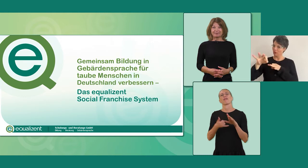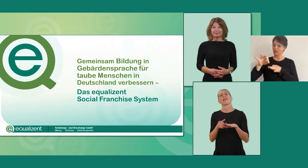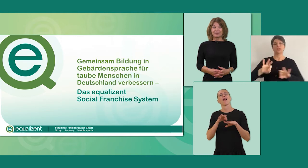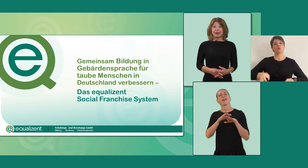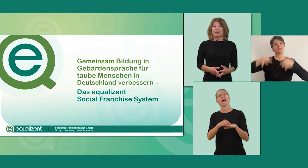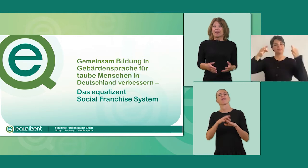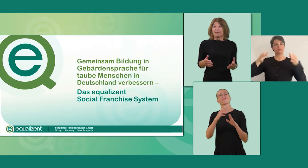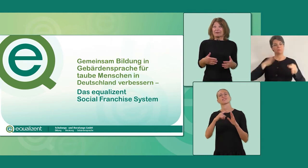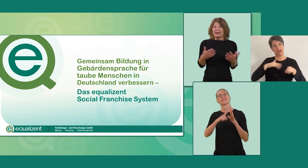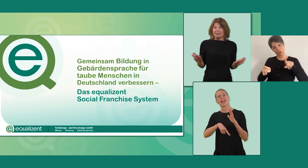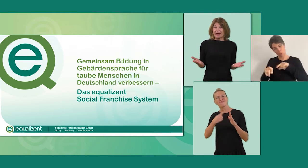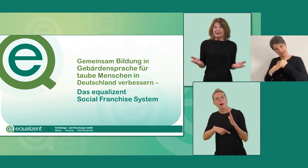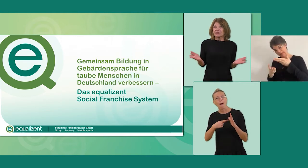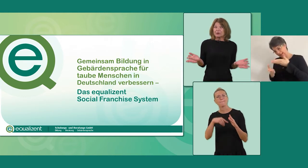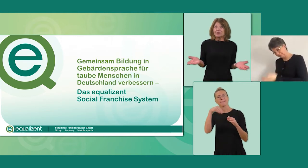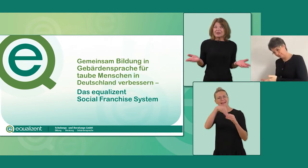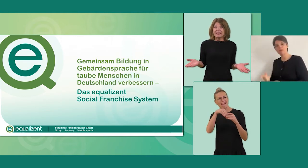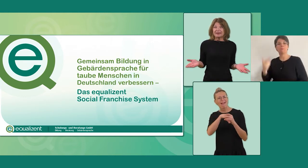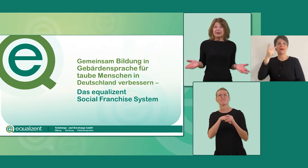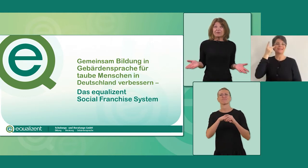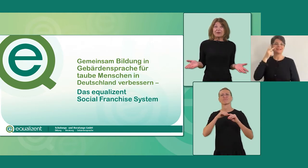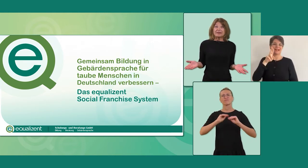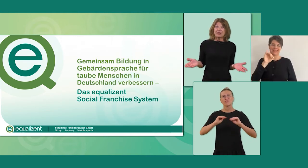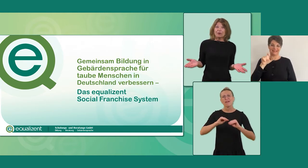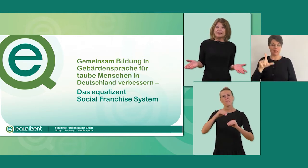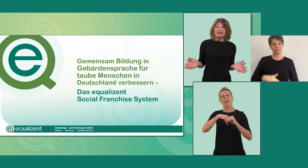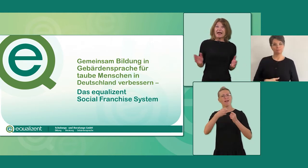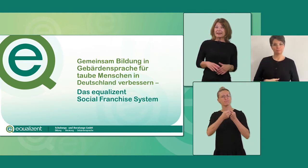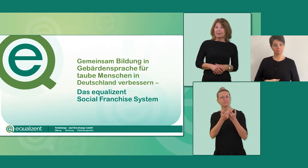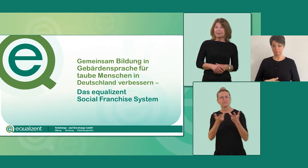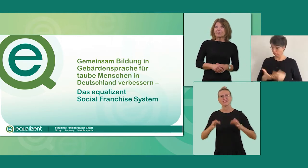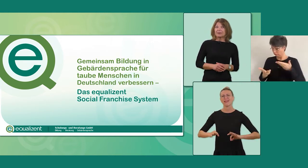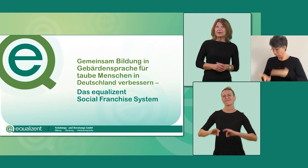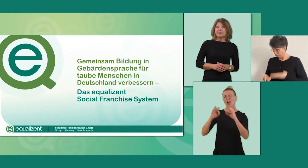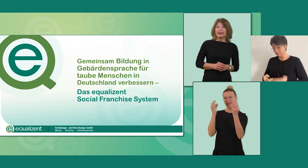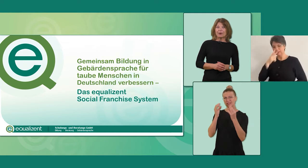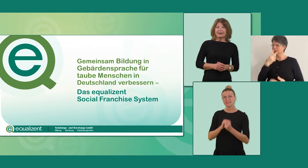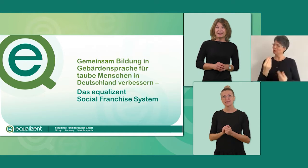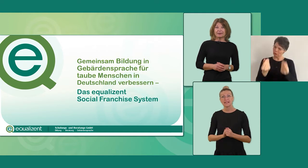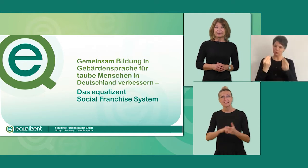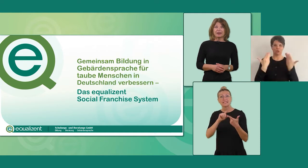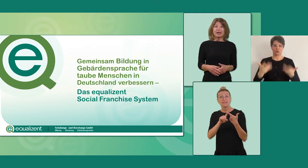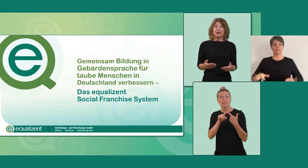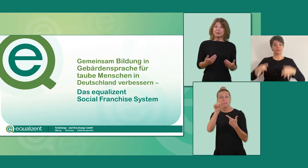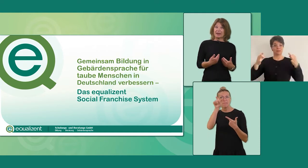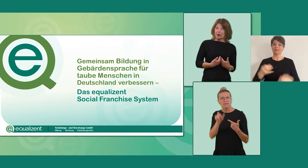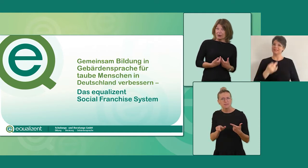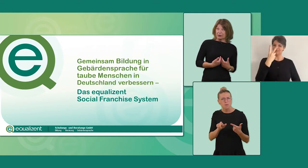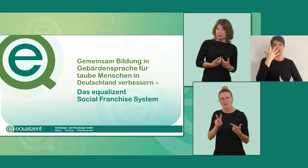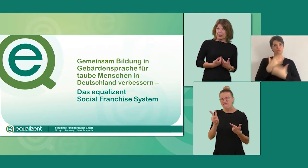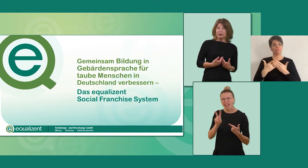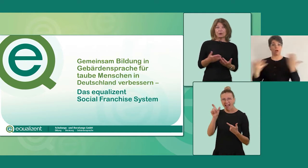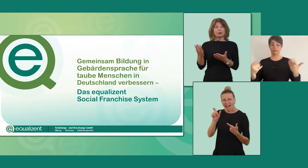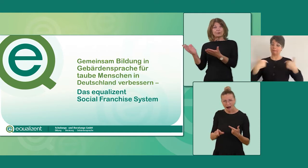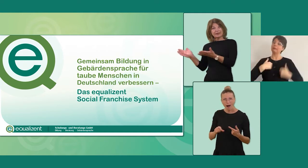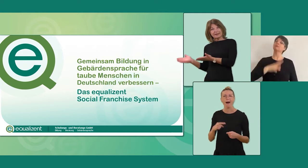Resel. Was wir hier machen, ist ein typisches Setting, wie wir es im Equalizant handhaben, mit Bilingualität. Ich spreche heute